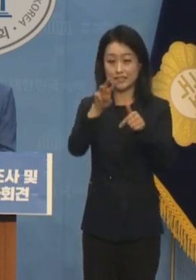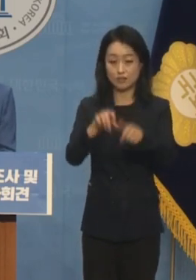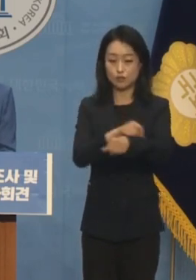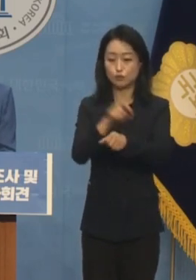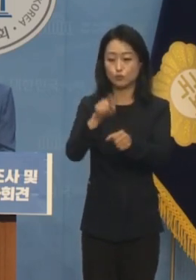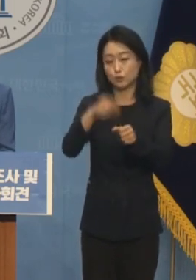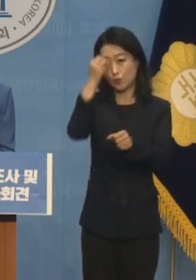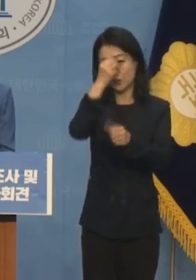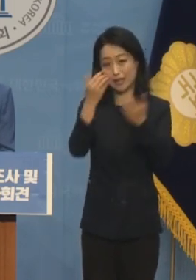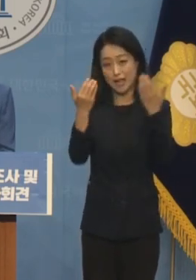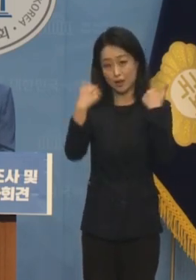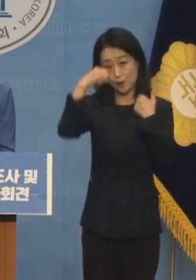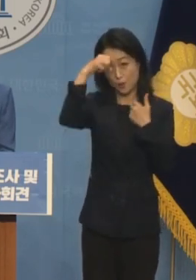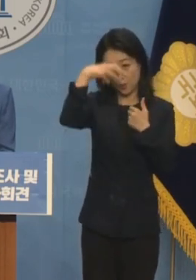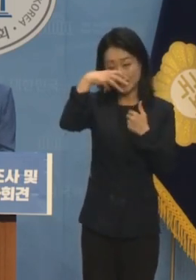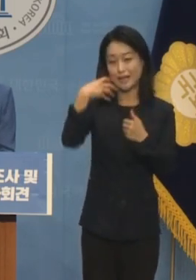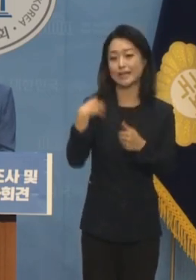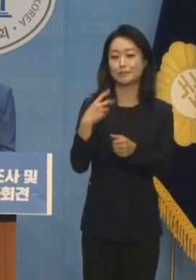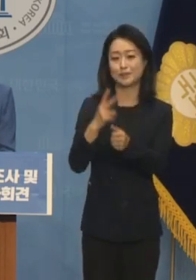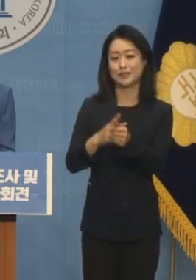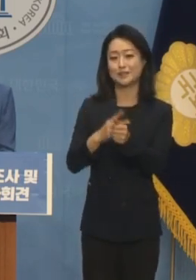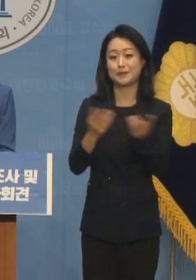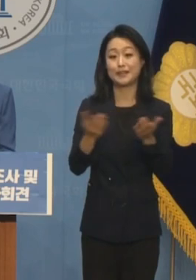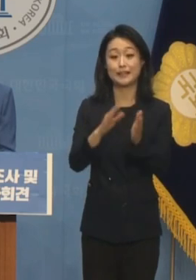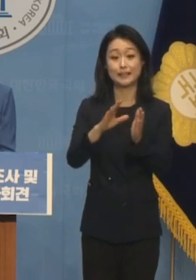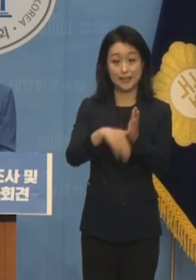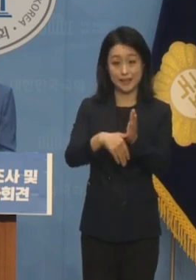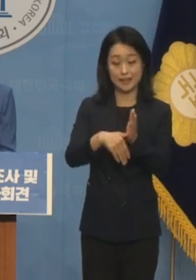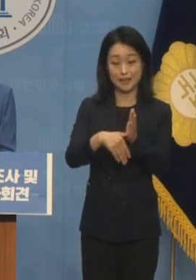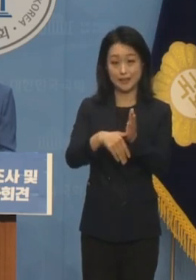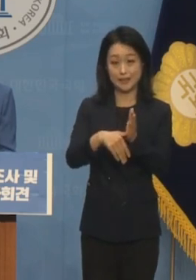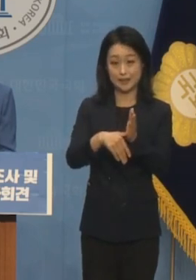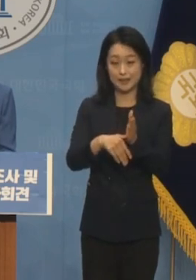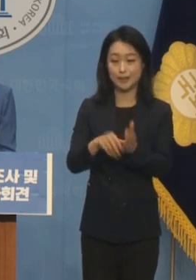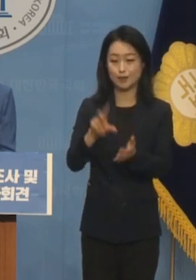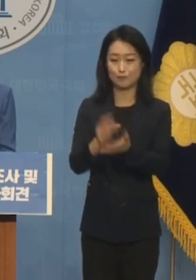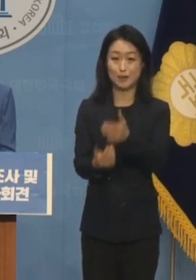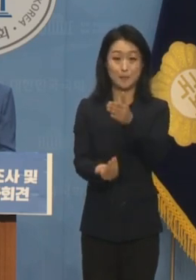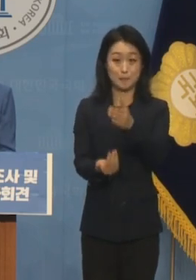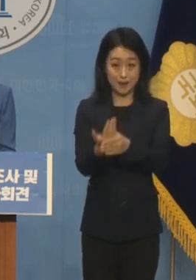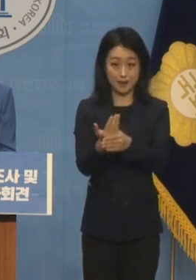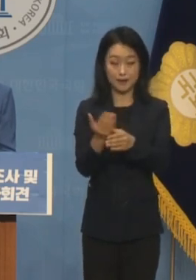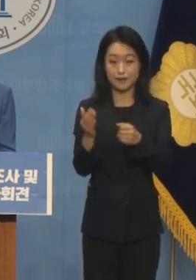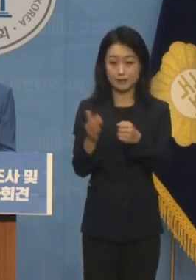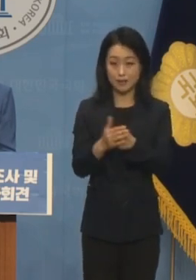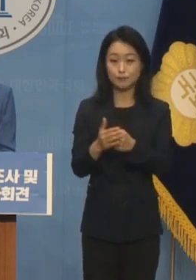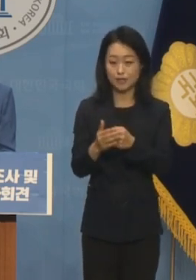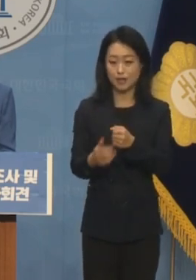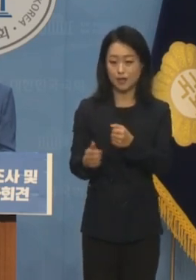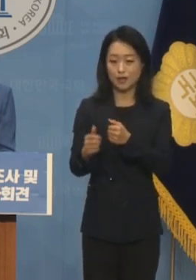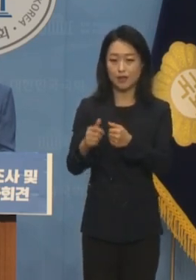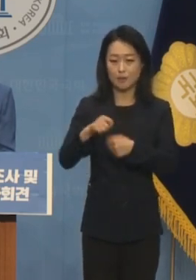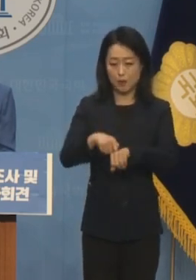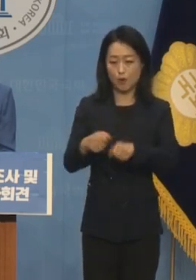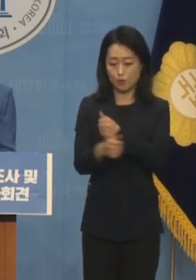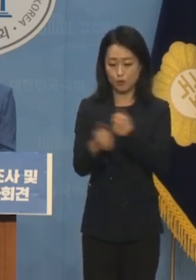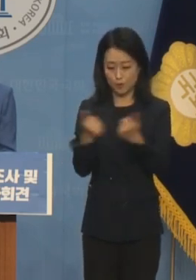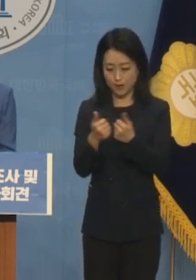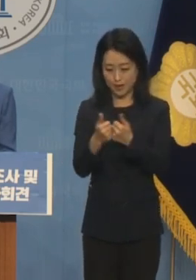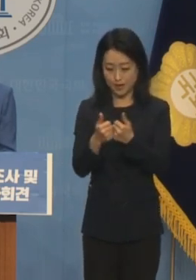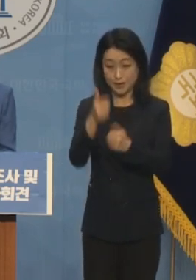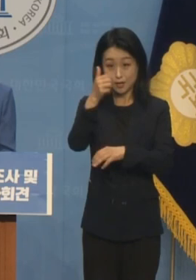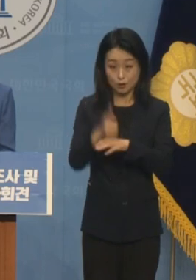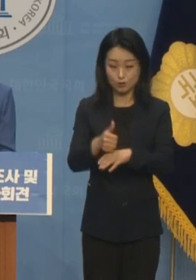특목고 3학년 담임을 맡던 시기 이 일로 교원징계위원회의 위원회에 회부되어